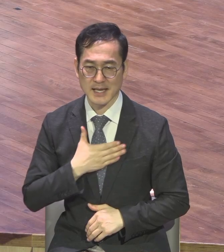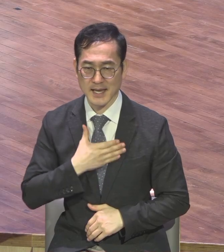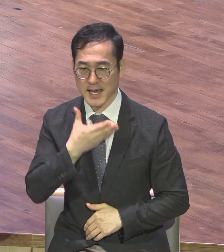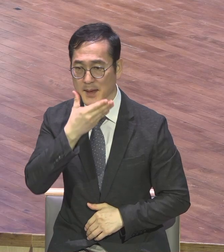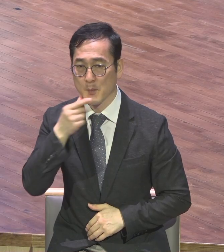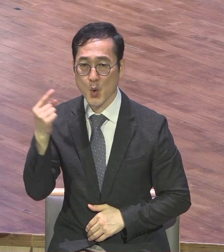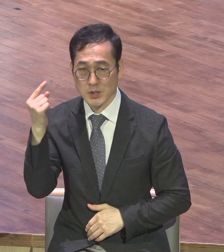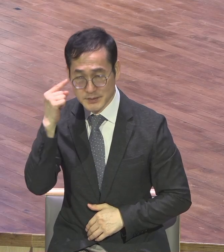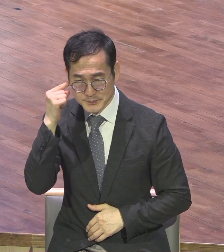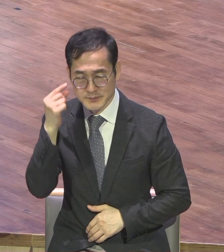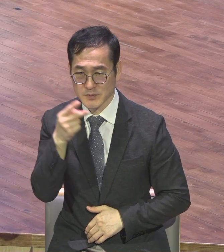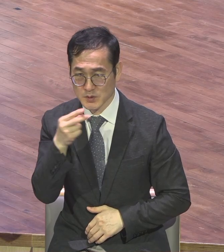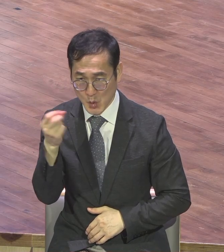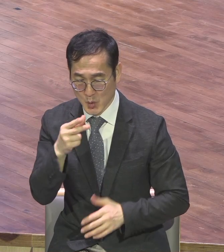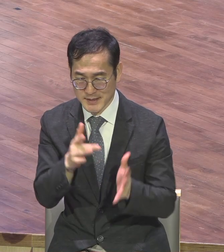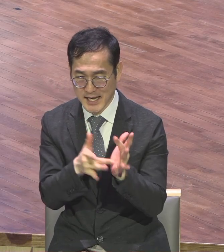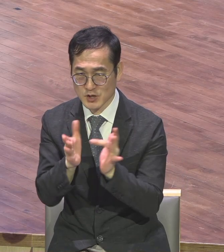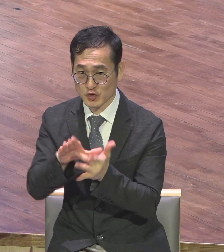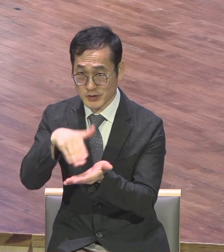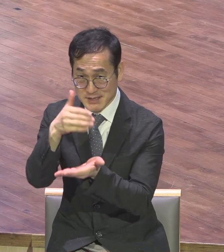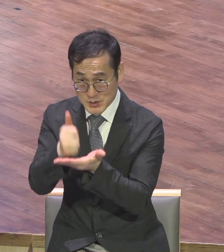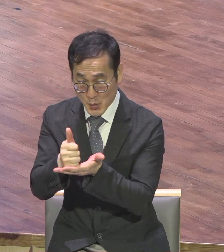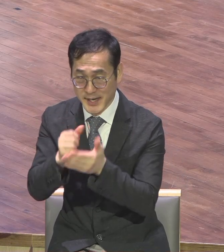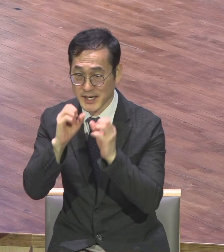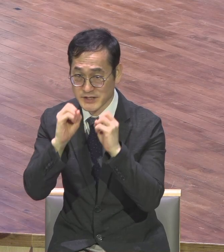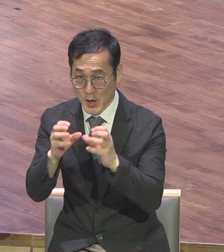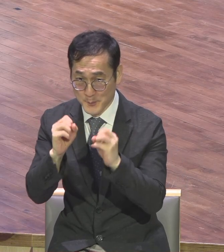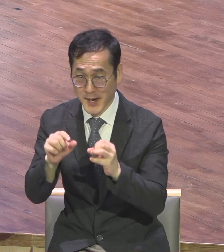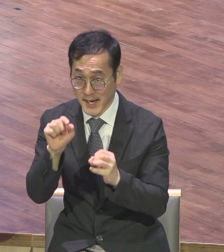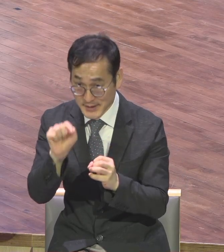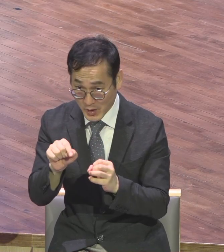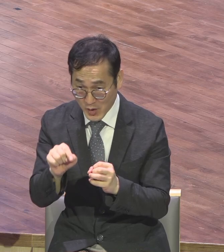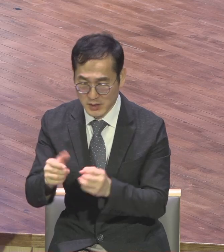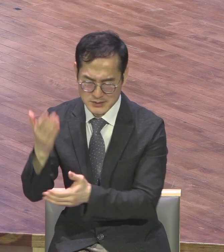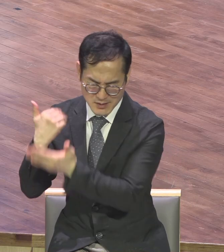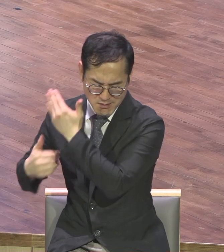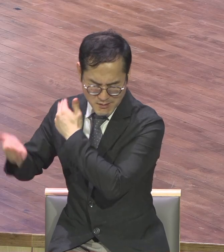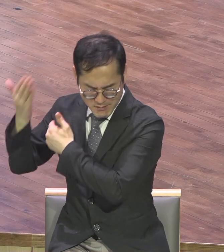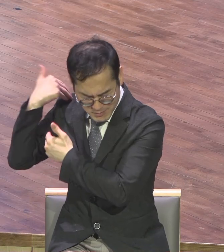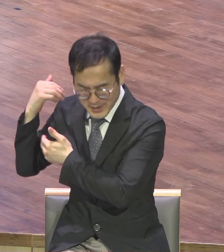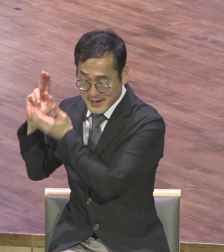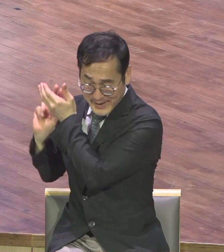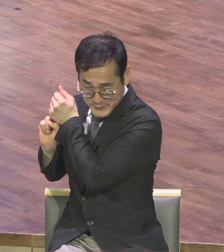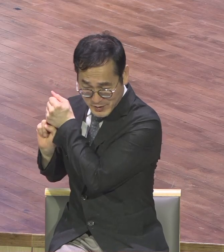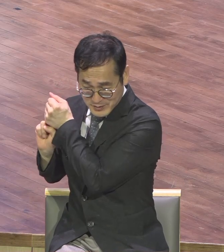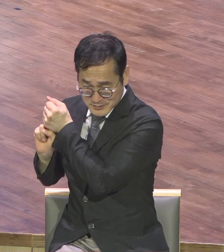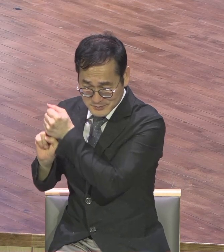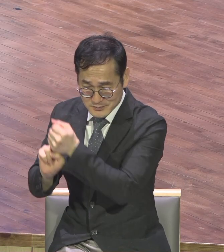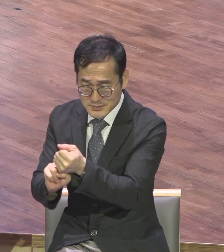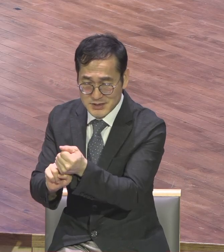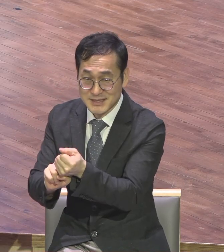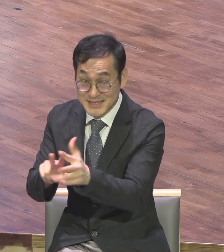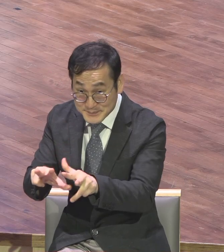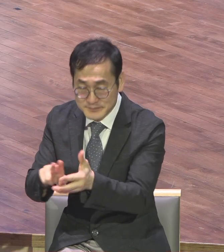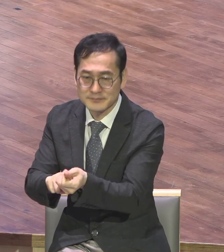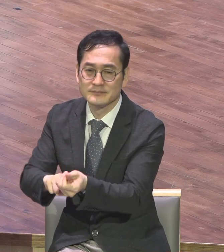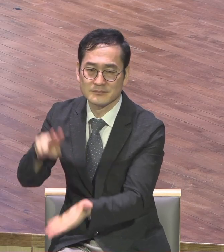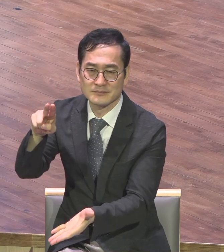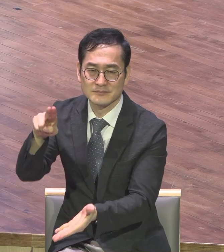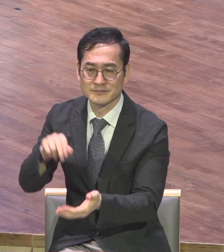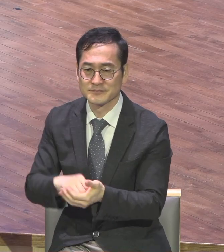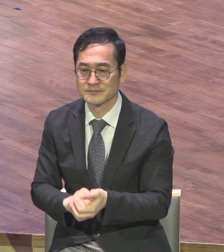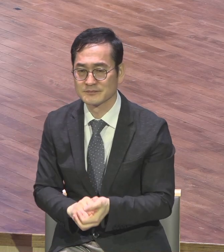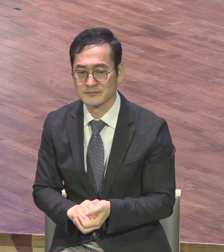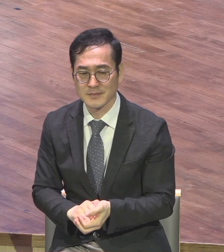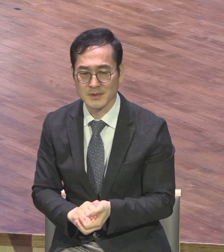복음과 예수 그리스도를 전파하면 영세전부터 감추어졌다가 이제는 나타나신 바 되었으며 영원하신